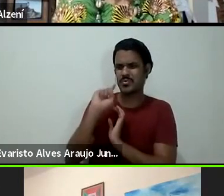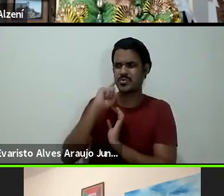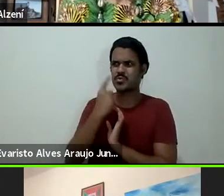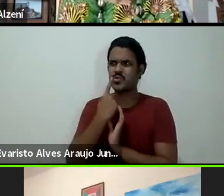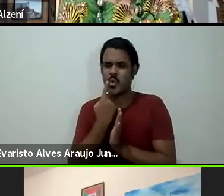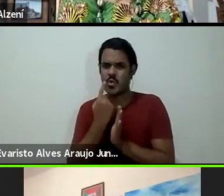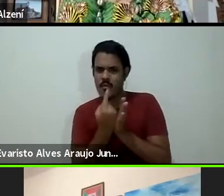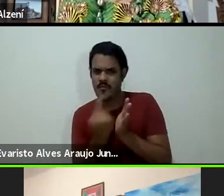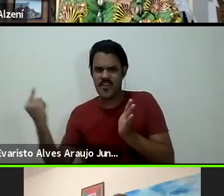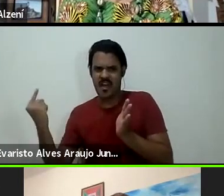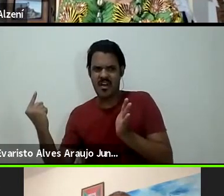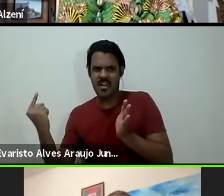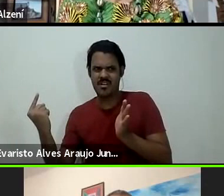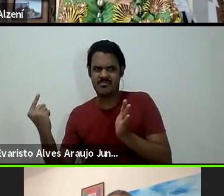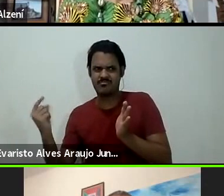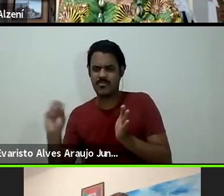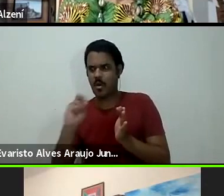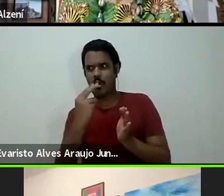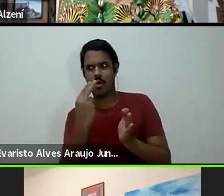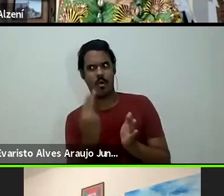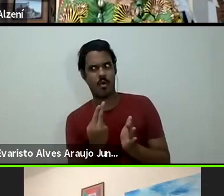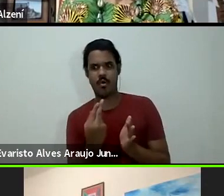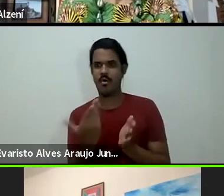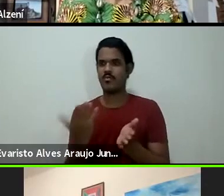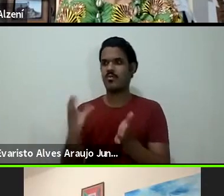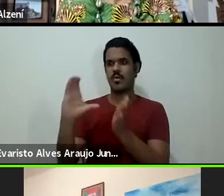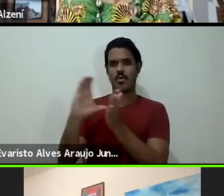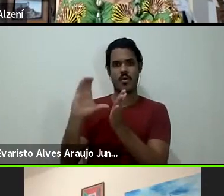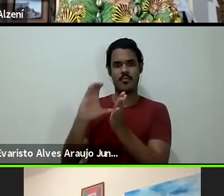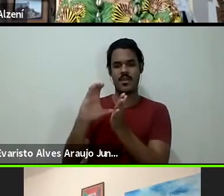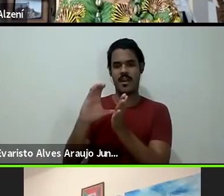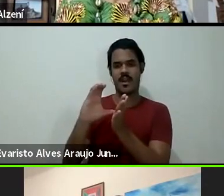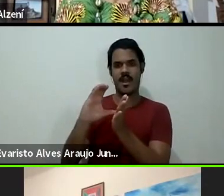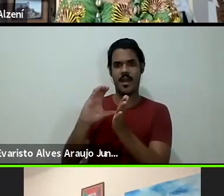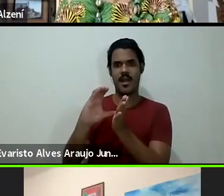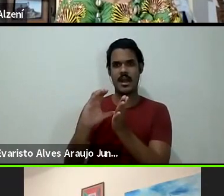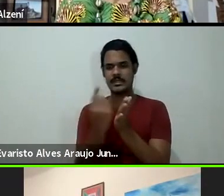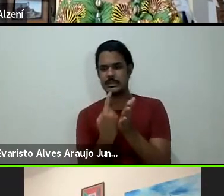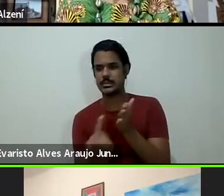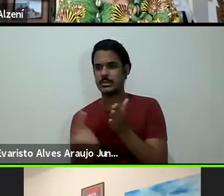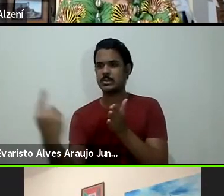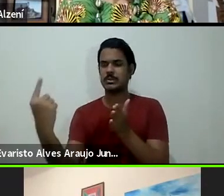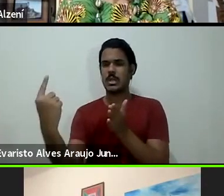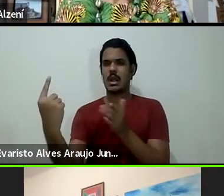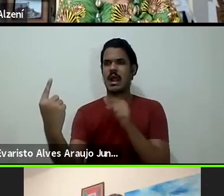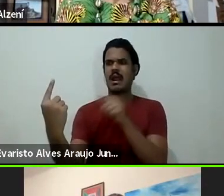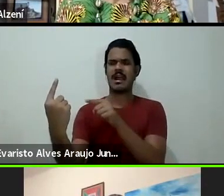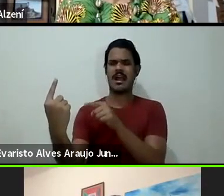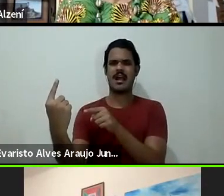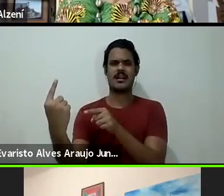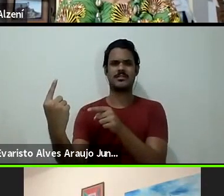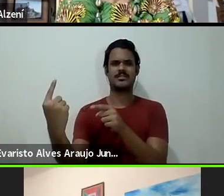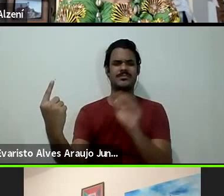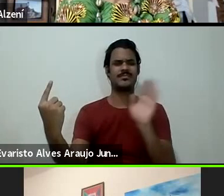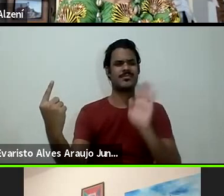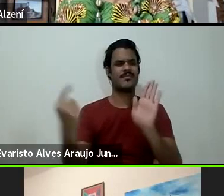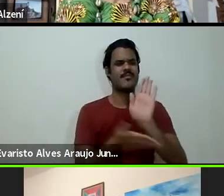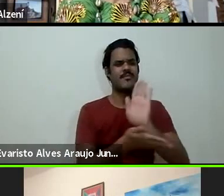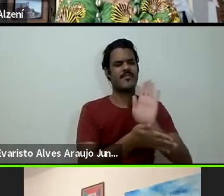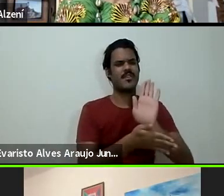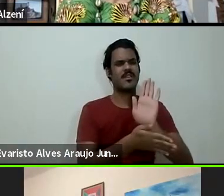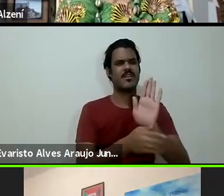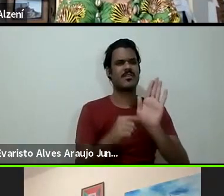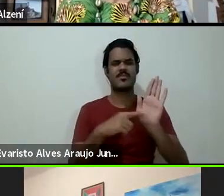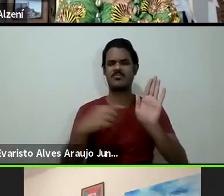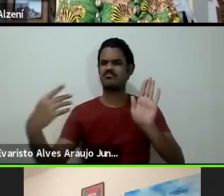nós deixamos as pessoas que moram em comunidades isoladas fora da degustação do filme? Será